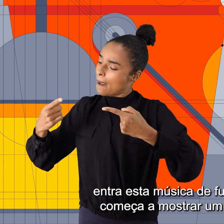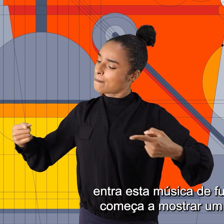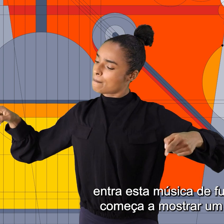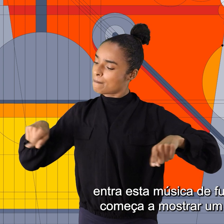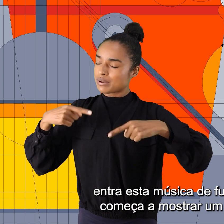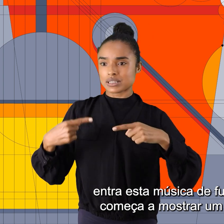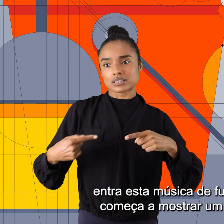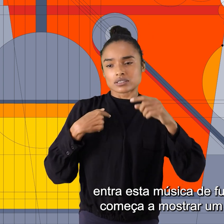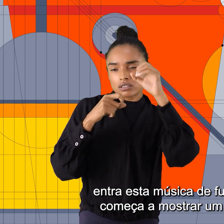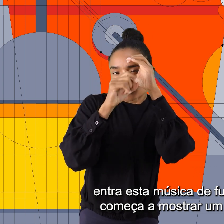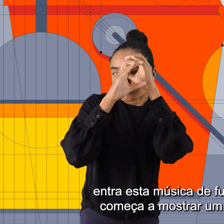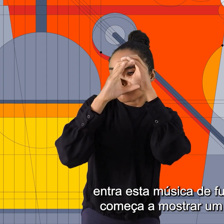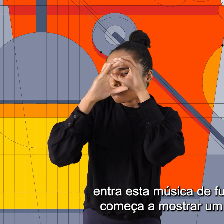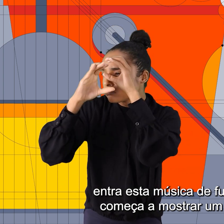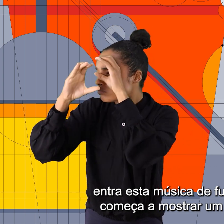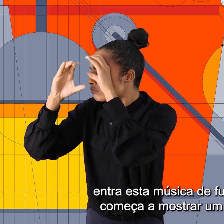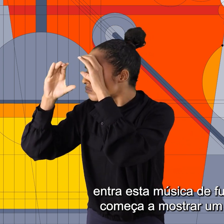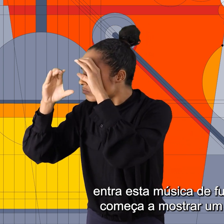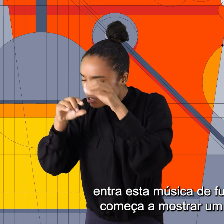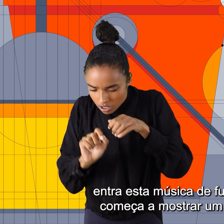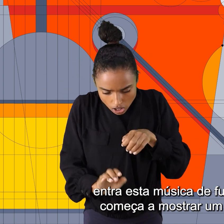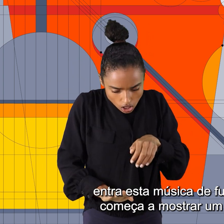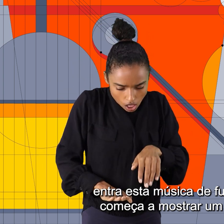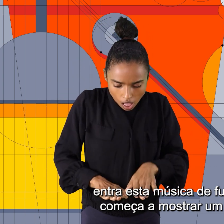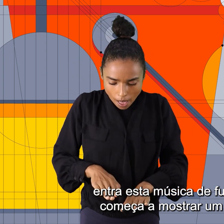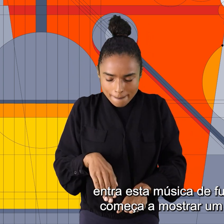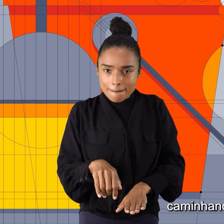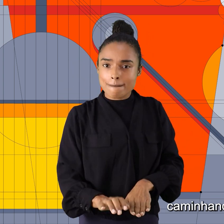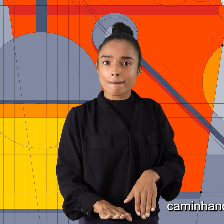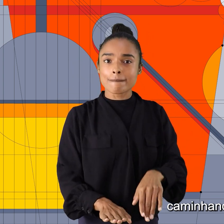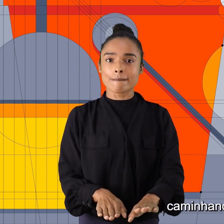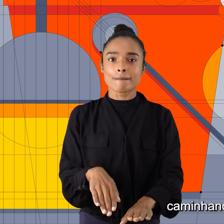esta música de fundo e a câmera começa a mostrar um monte de pés